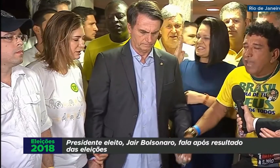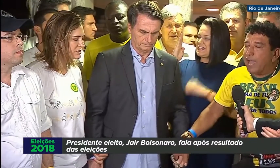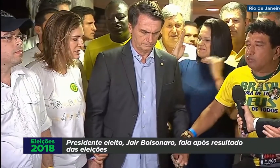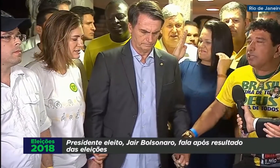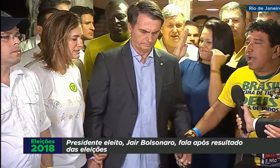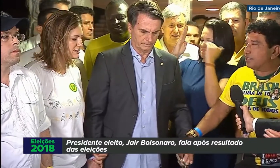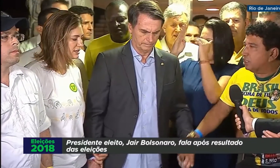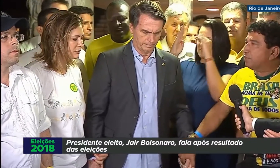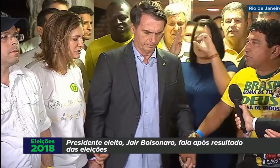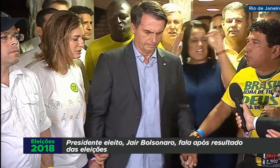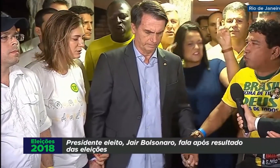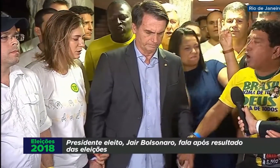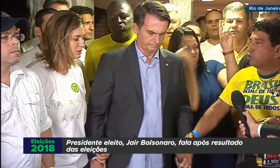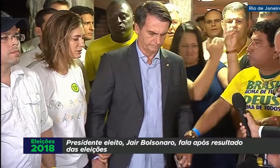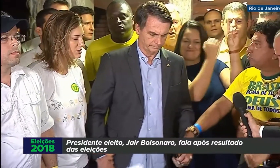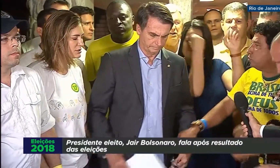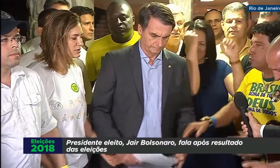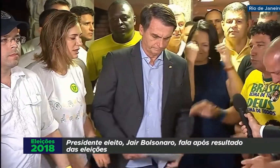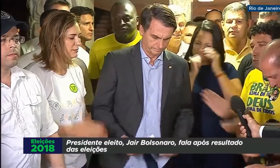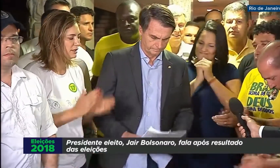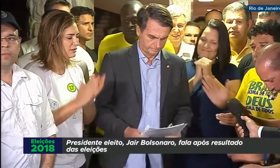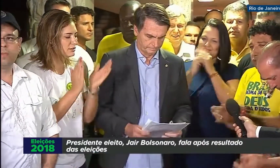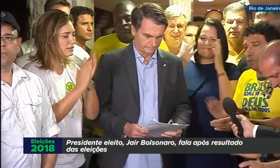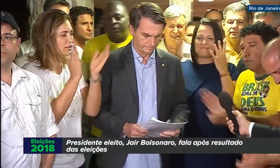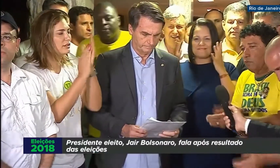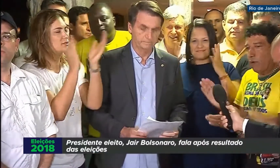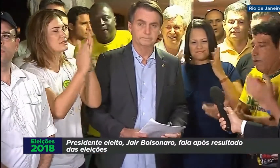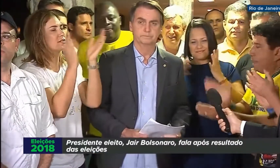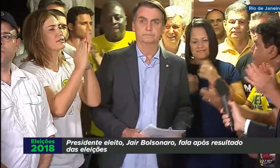e Deus acima de todos.